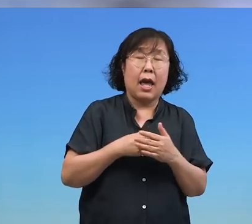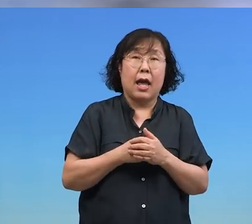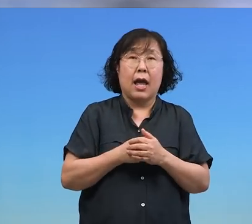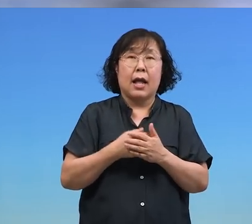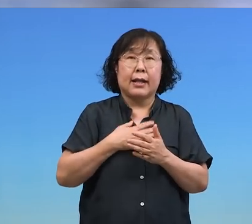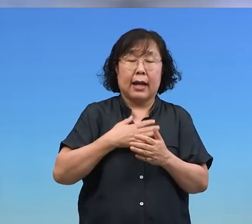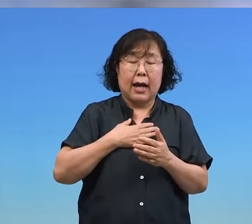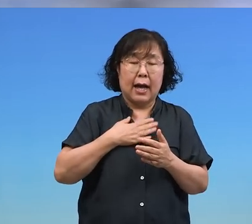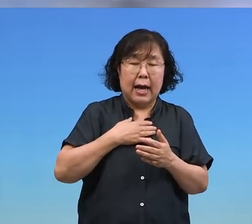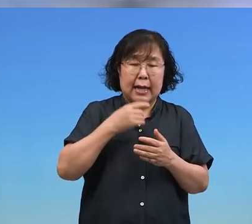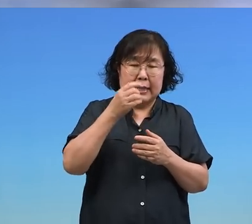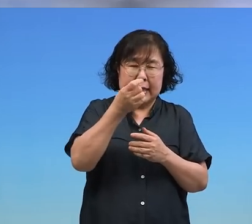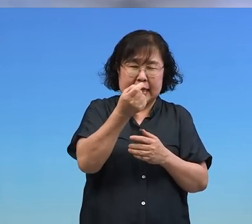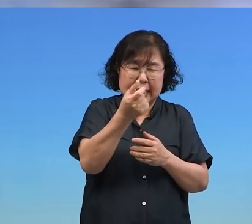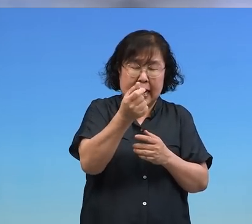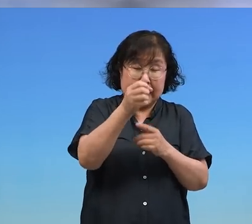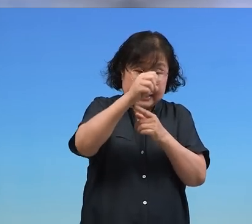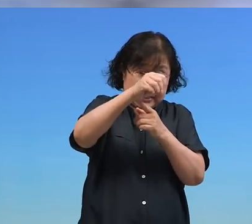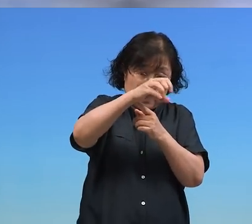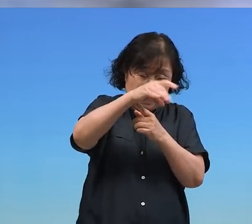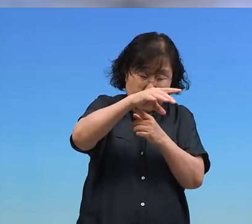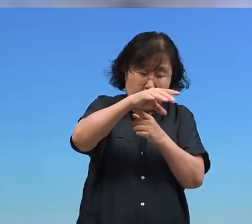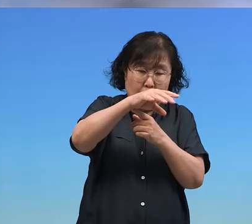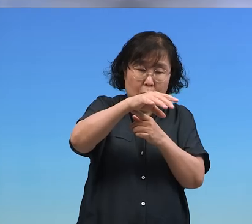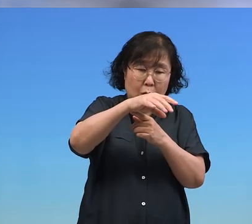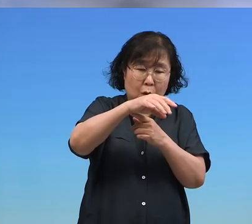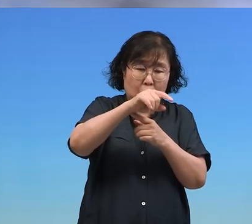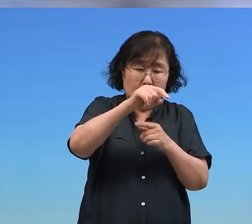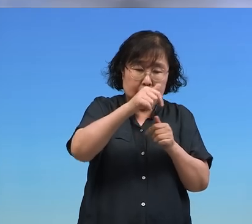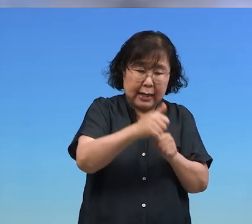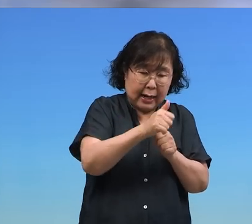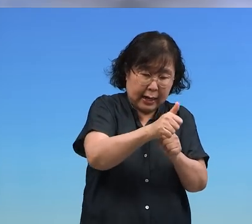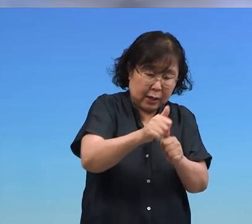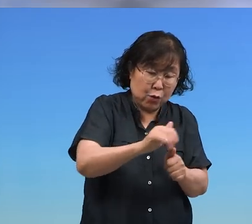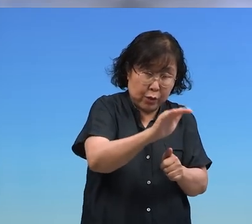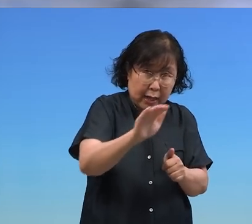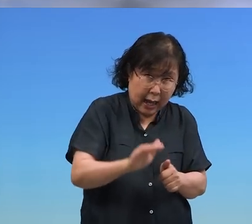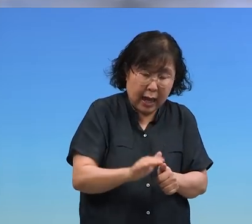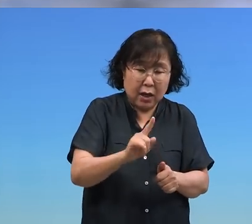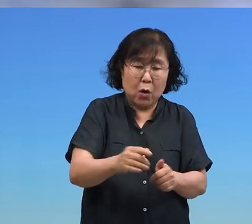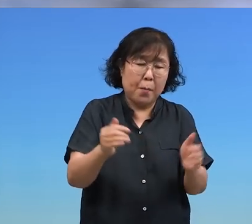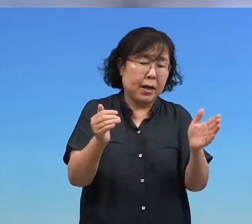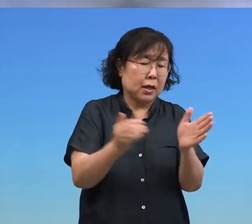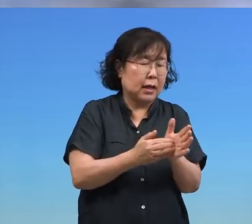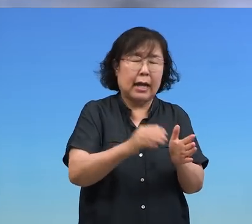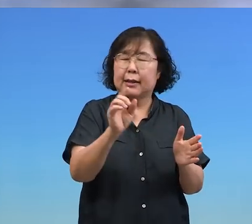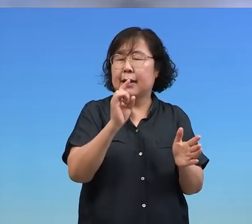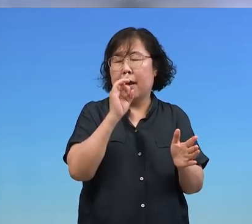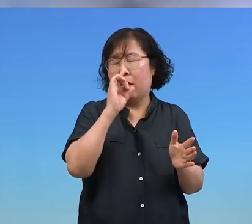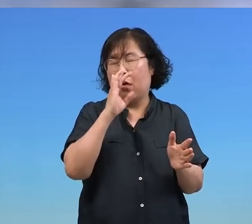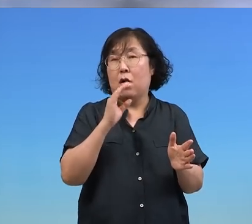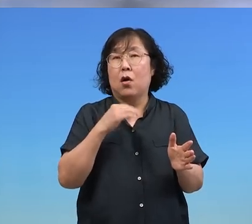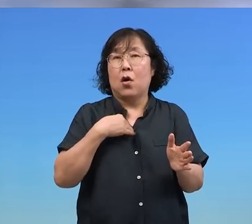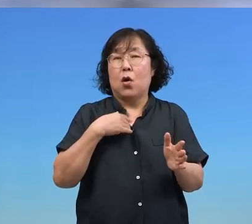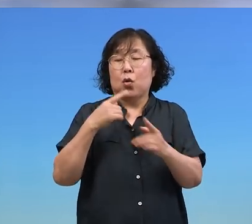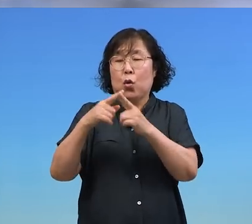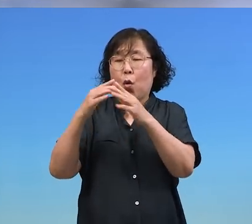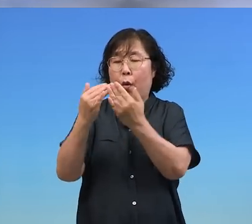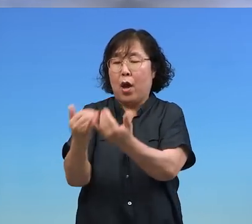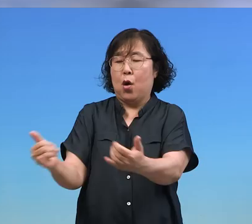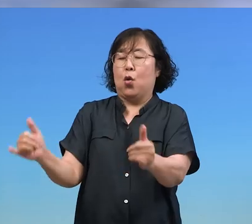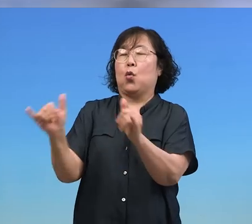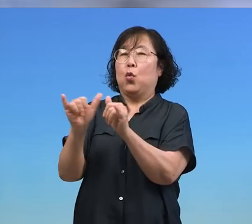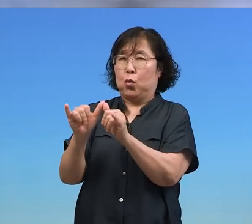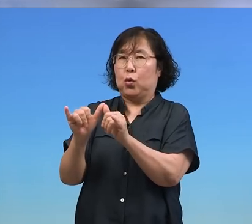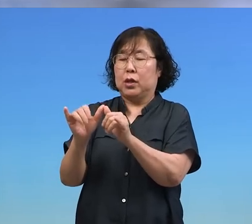인도함을 받는 우리가 그걸로 끝나는 게 아니에요 어디에 소속됩니까 교회 공동체 소속이 돼서 큰